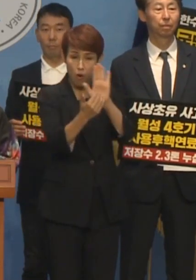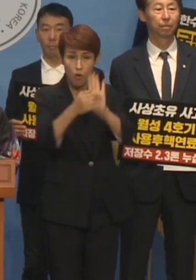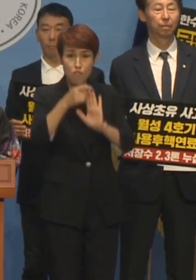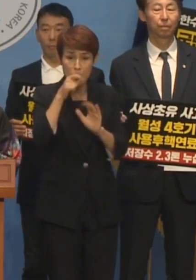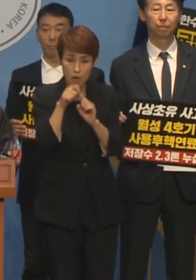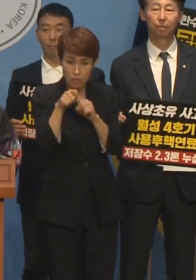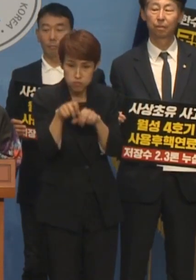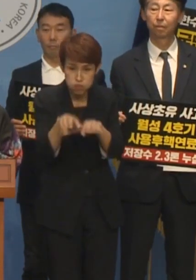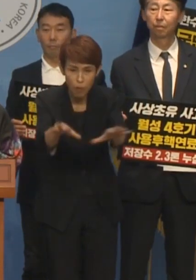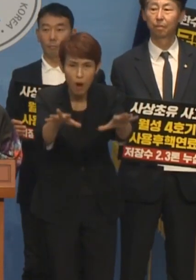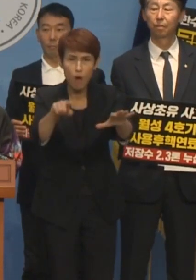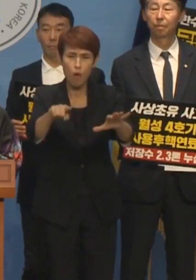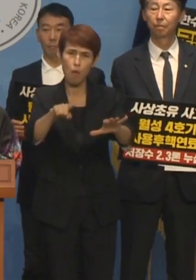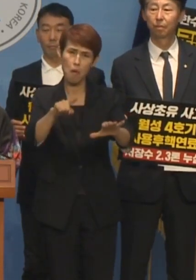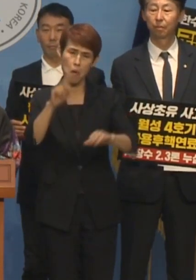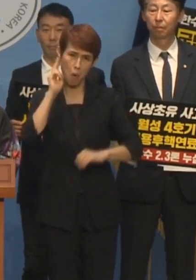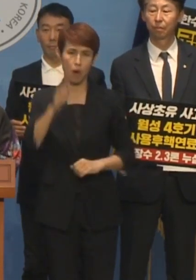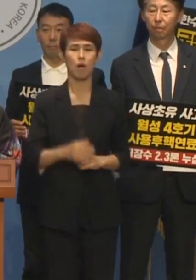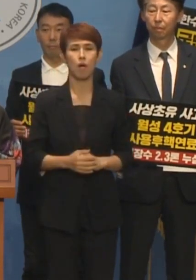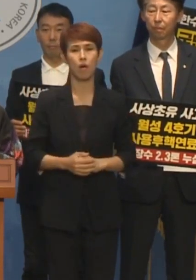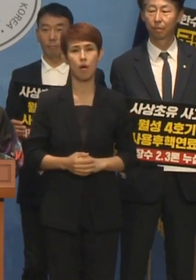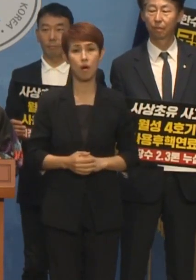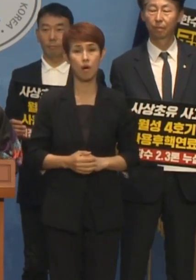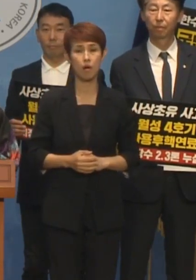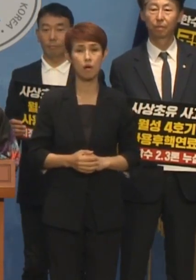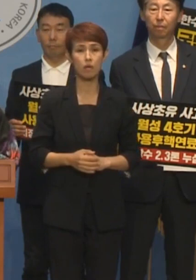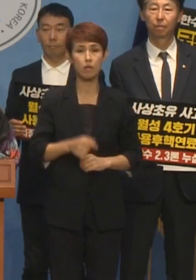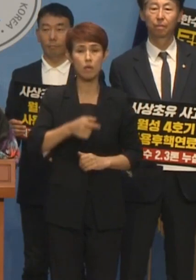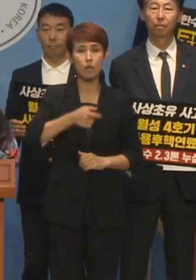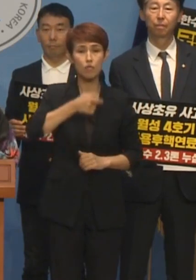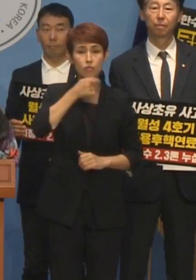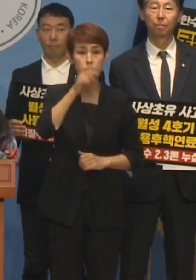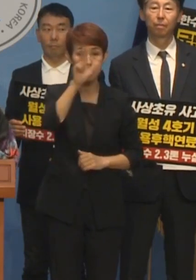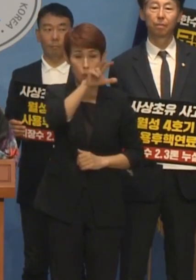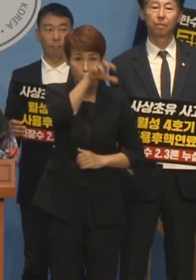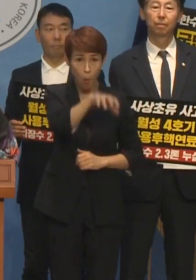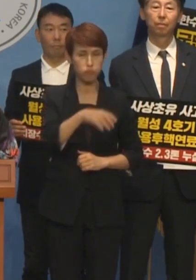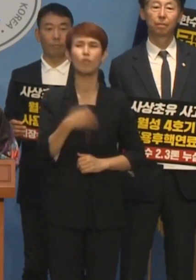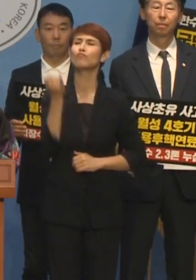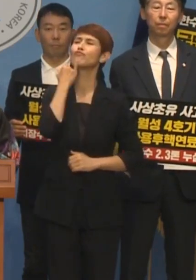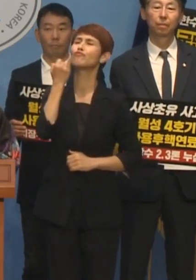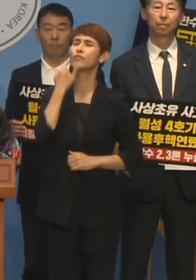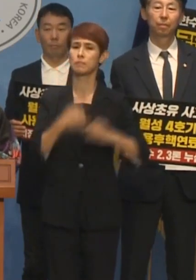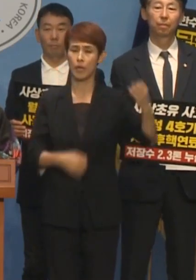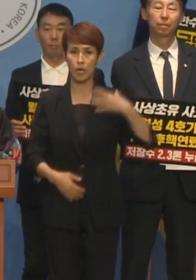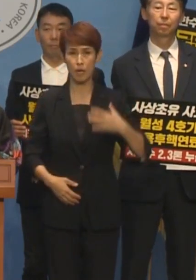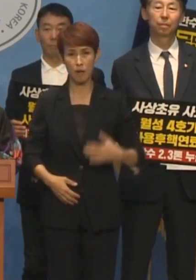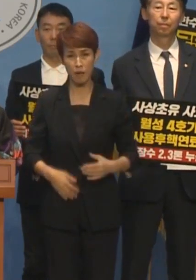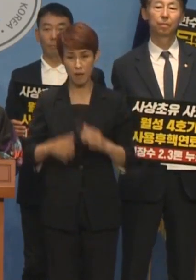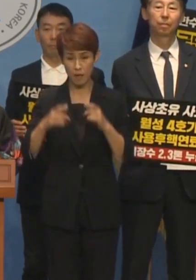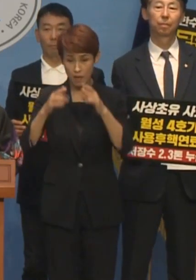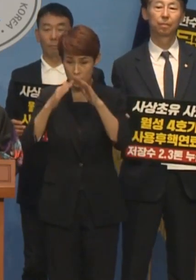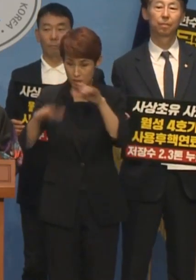그러면 주민들이 더 이상 어떻게 여기서 거기서 살 수가 없습니다.